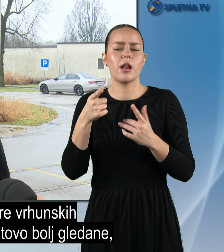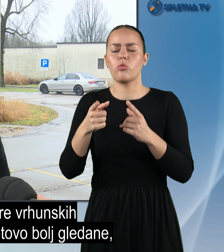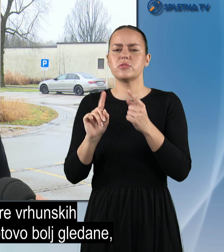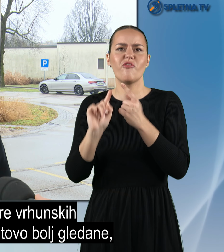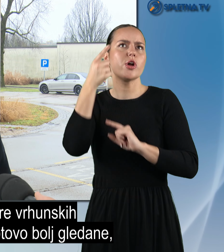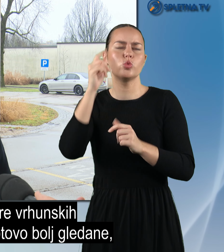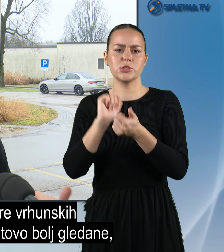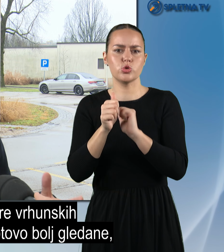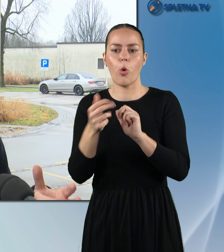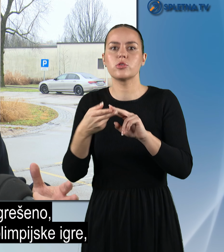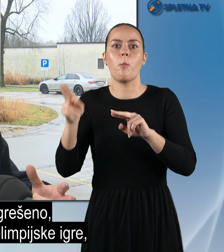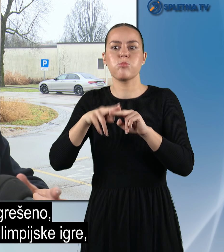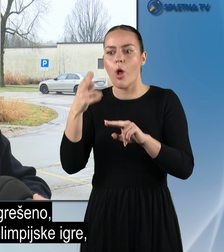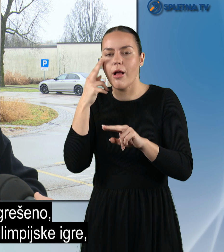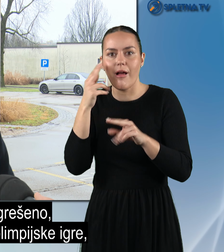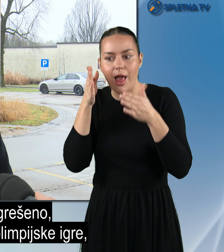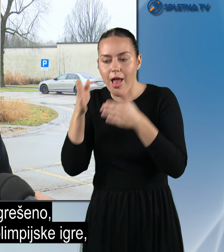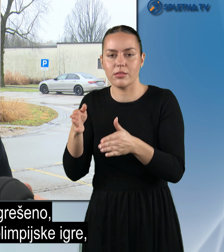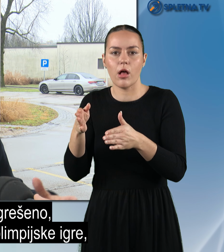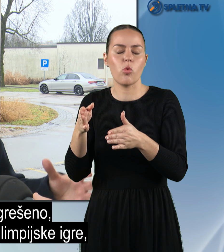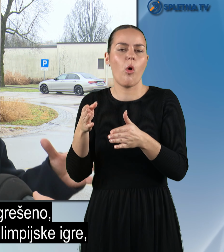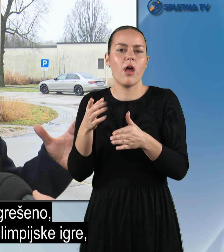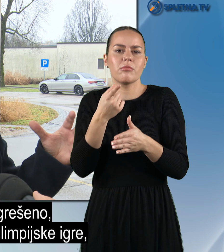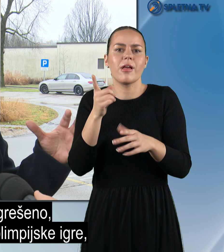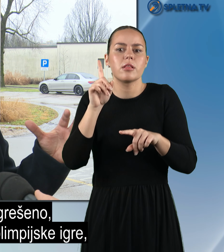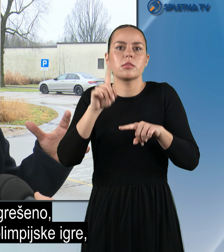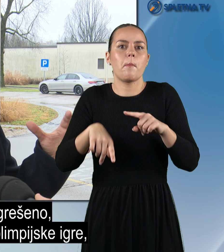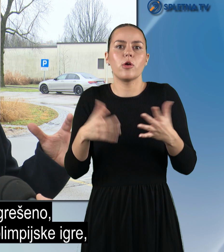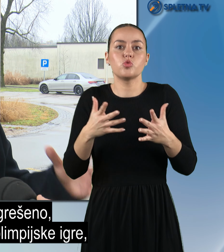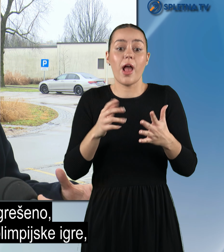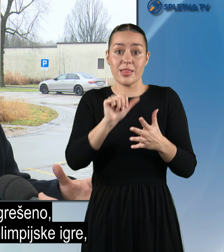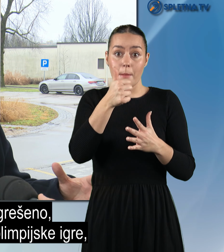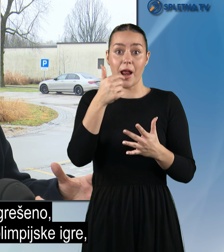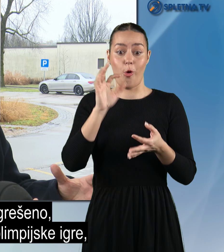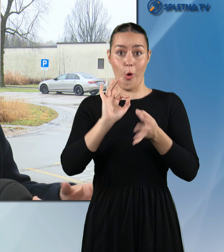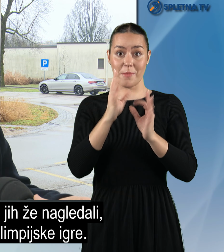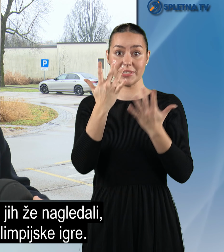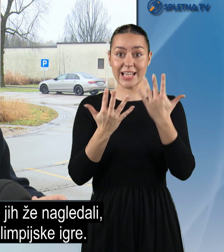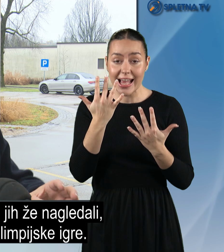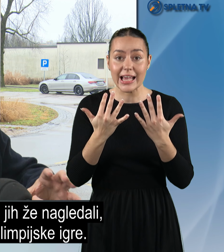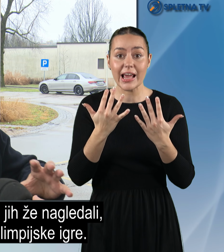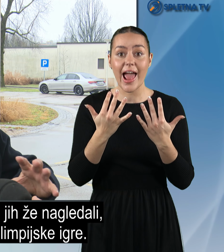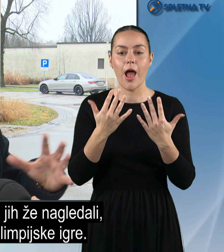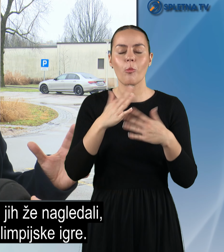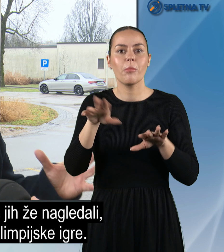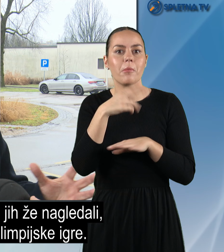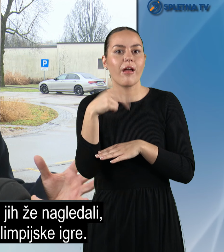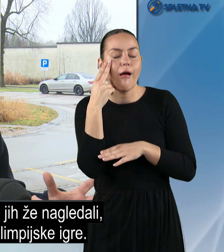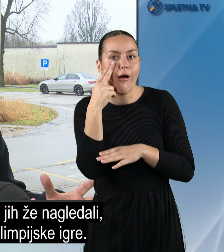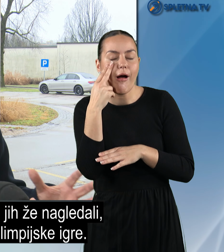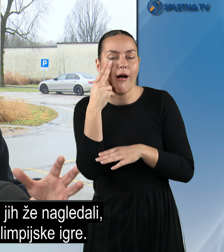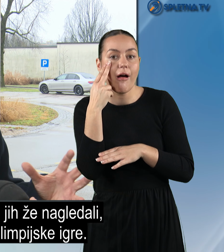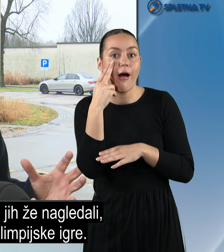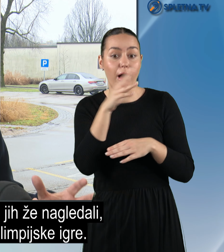sigurno bolj gledane. In je seveda popolnoma zgrešeno, da so najprej olimpijske igre, potem, ko smo se vsega tega